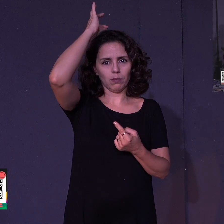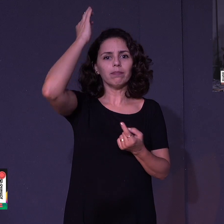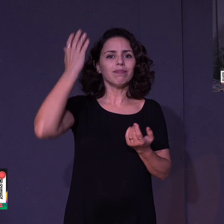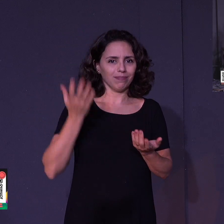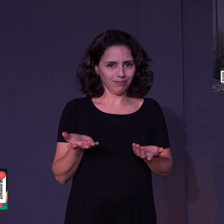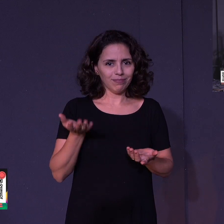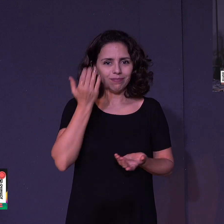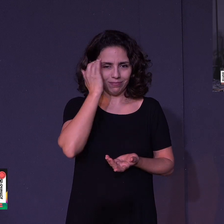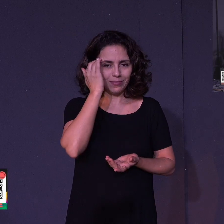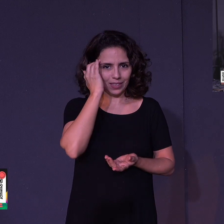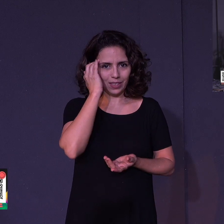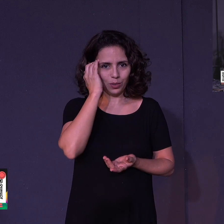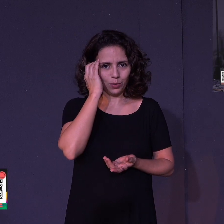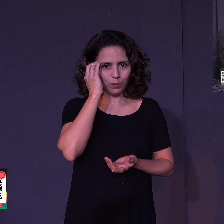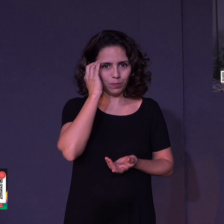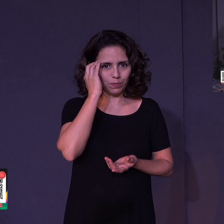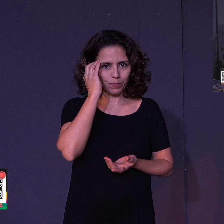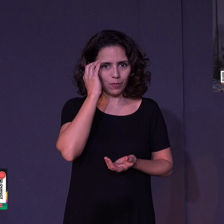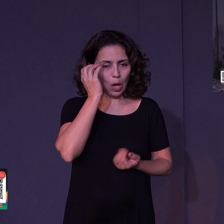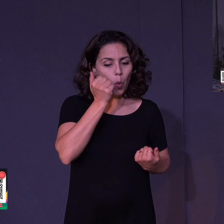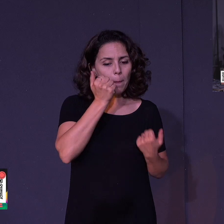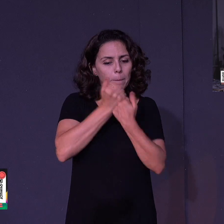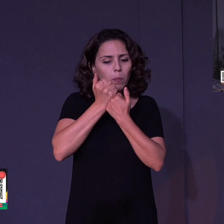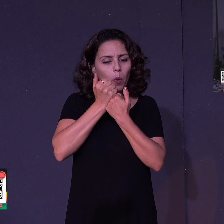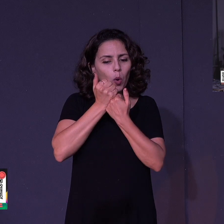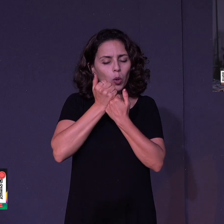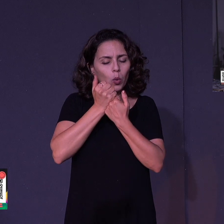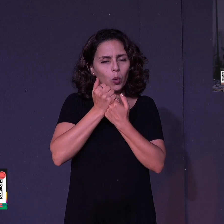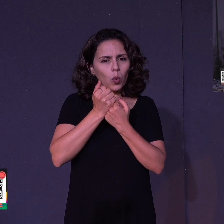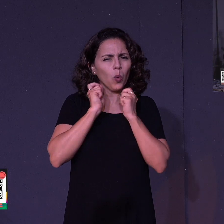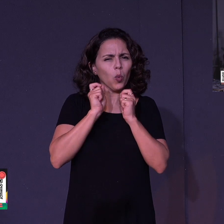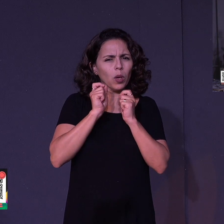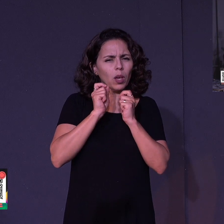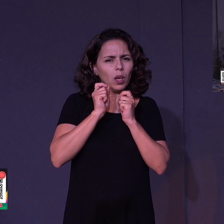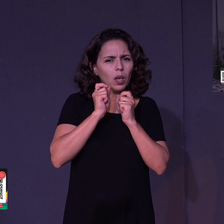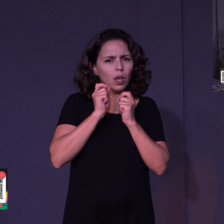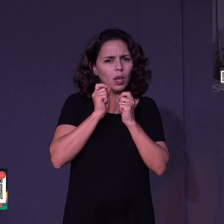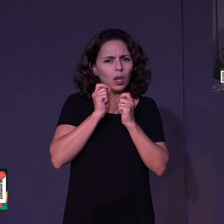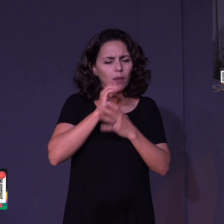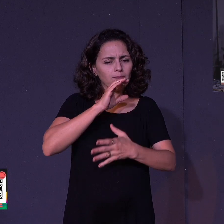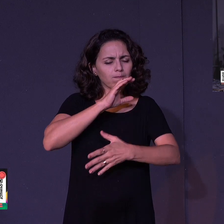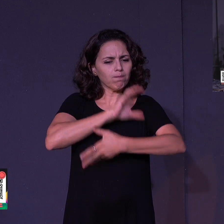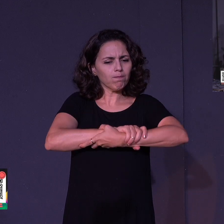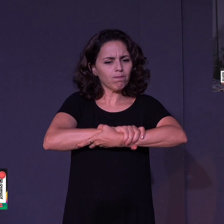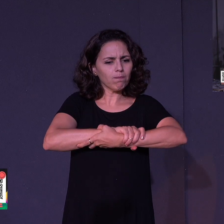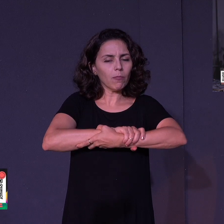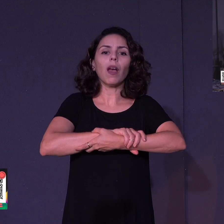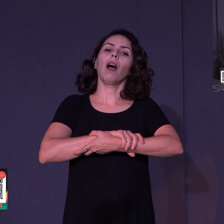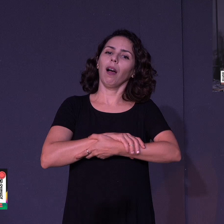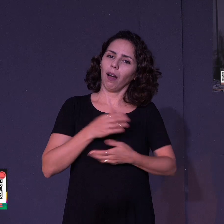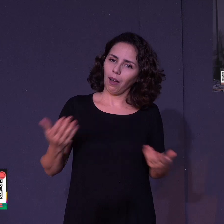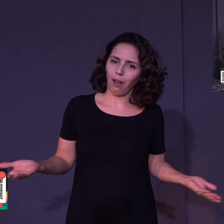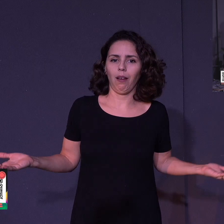Deus. Mas qual o segredo de Paulo? Qual o segredo desse homem para demonstrar tamanha paz diante de